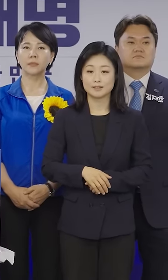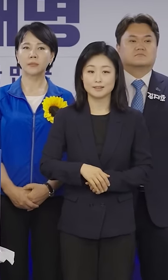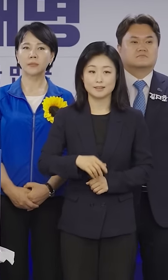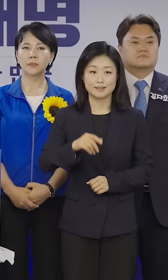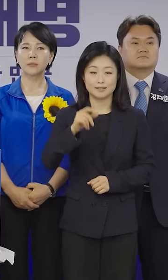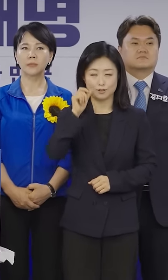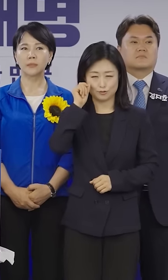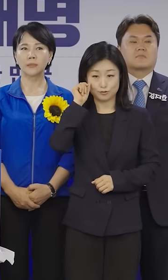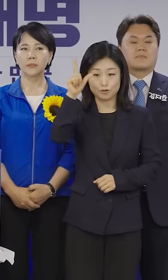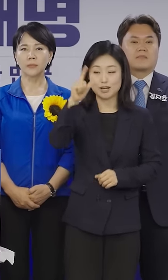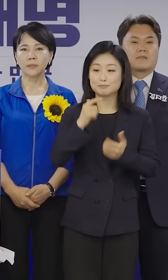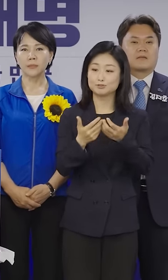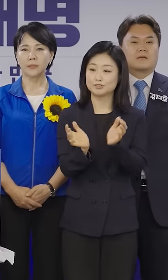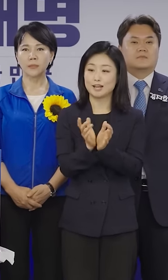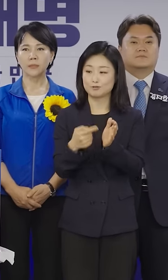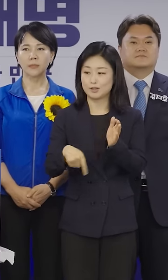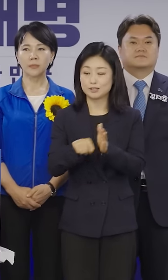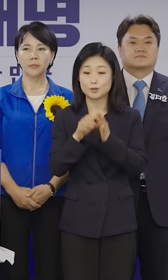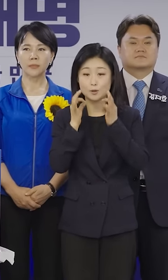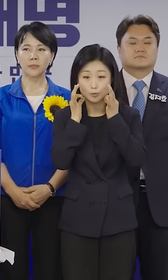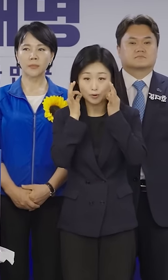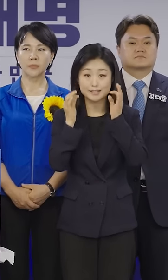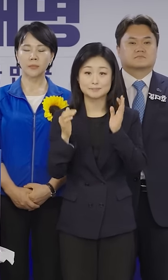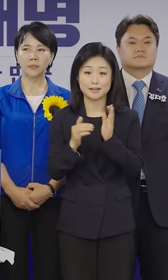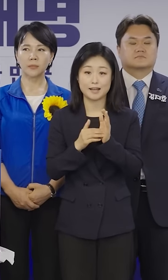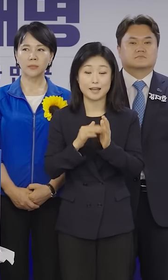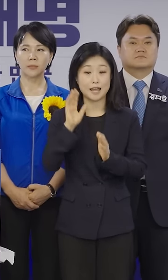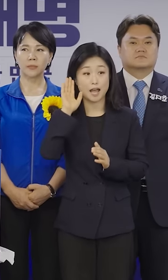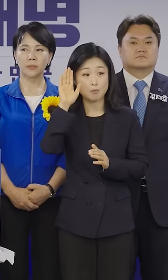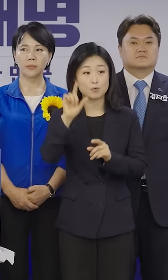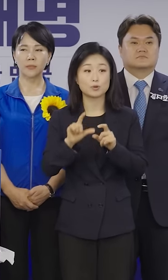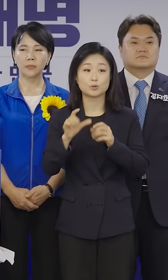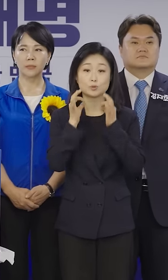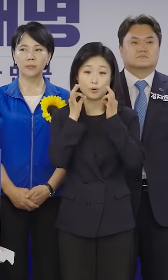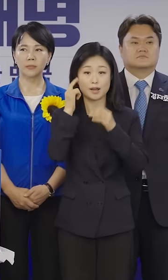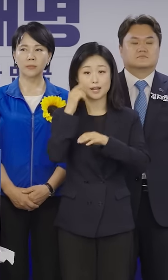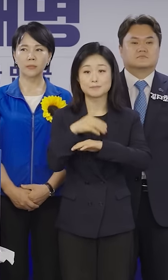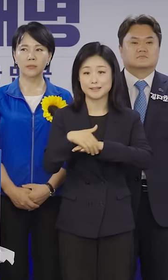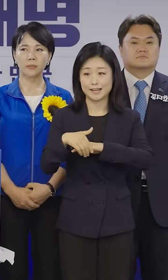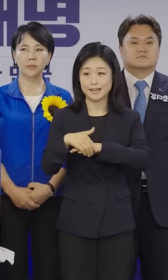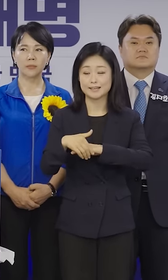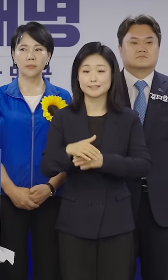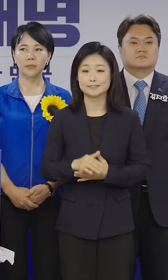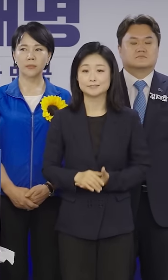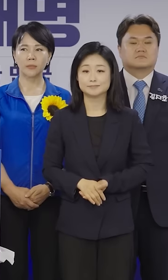유능한 민주당이 되기 위해서 참 노력했고 또 앞으로도 계속 노력할 것입니다.